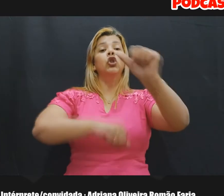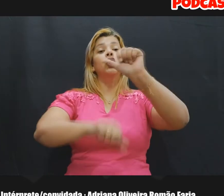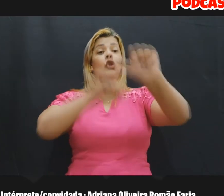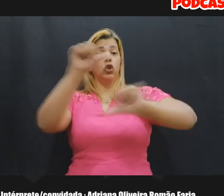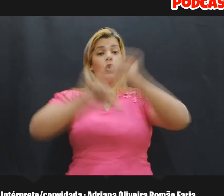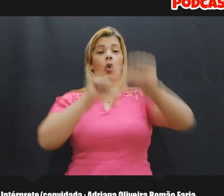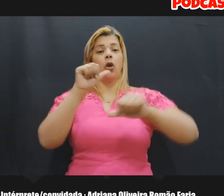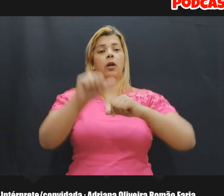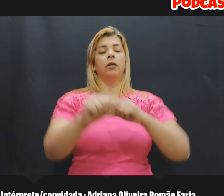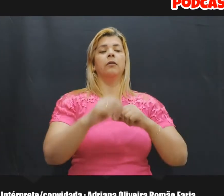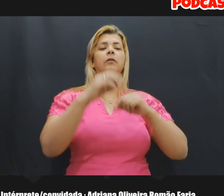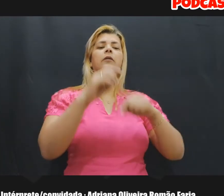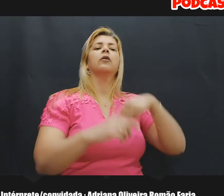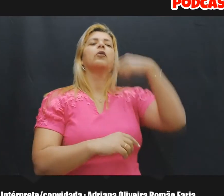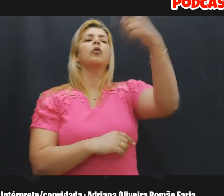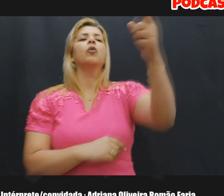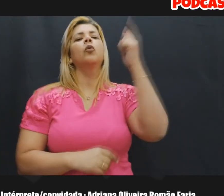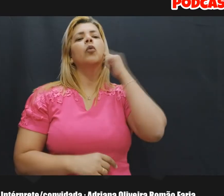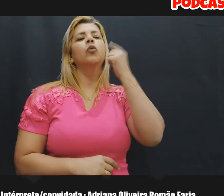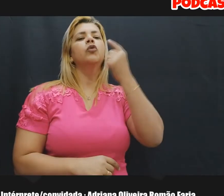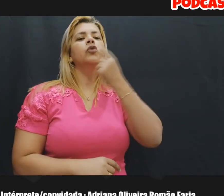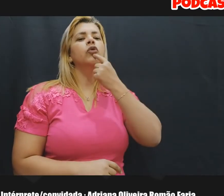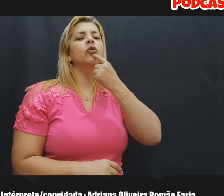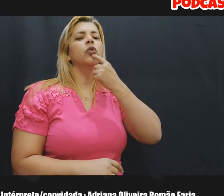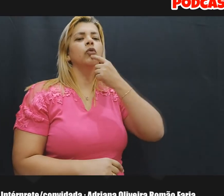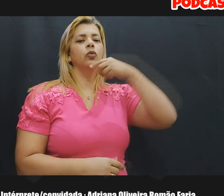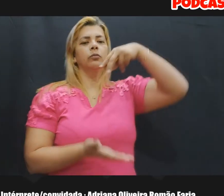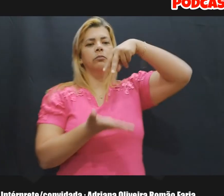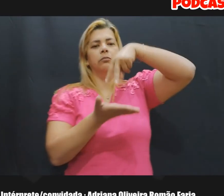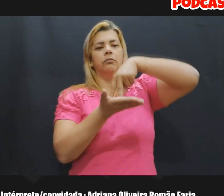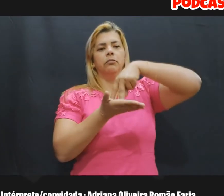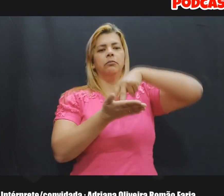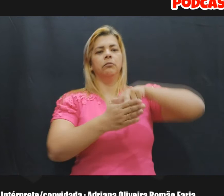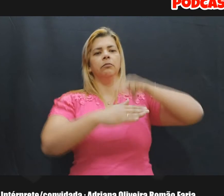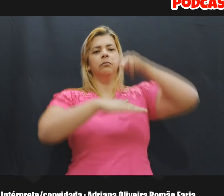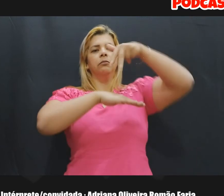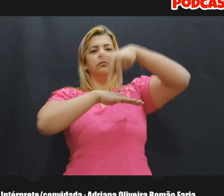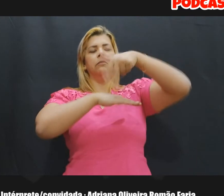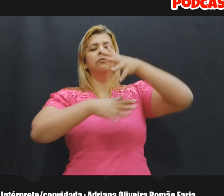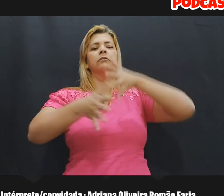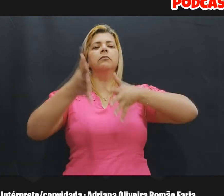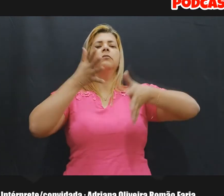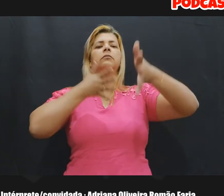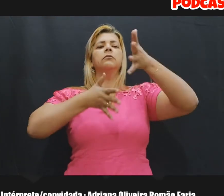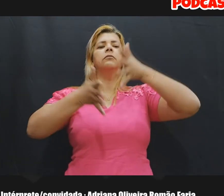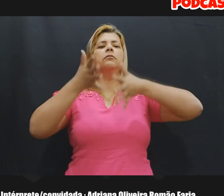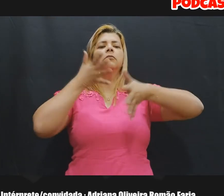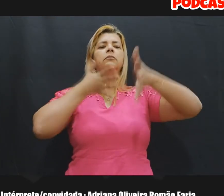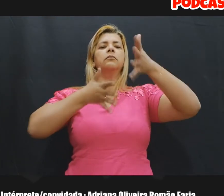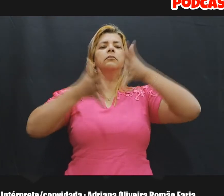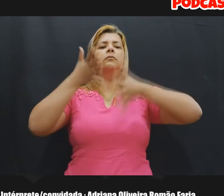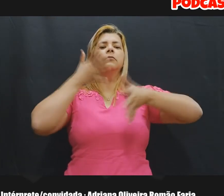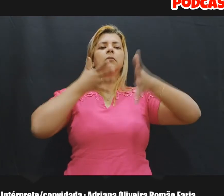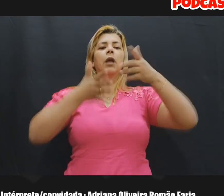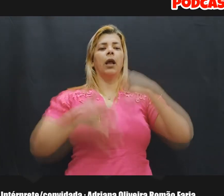com a plateia, com as pessoas, Aí eu